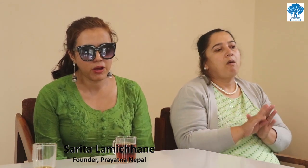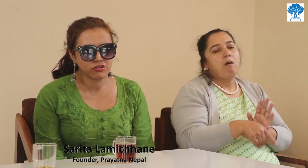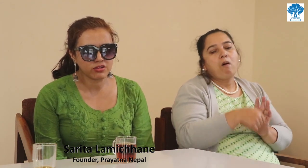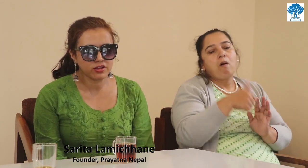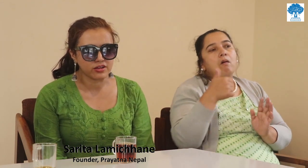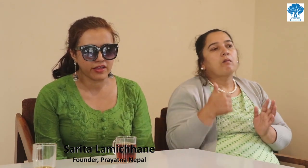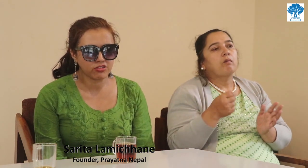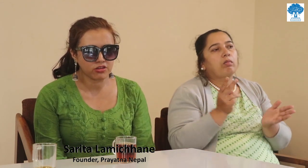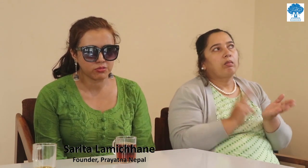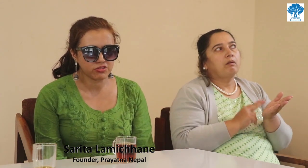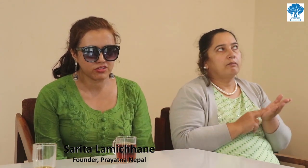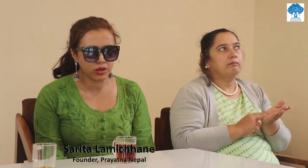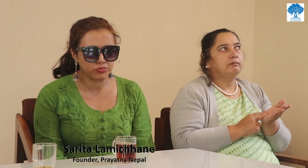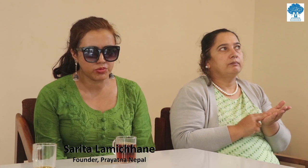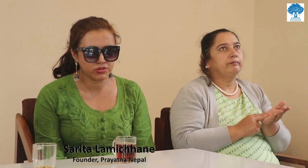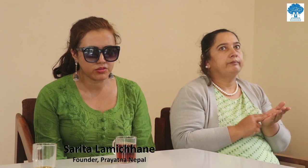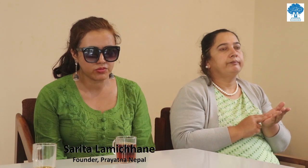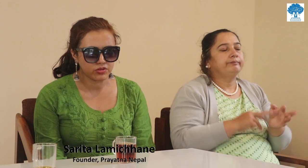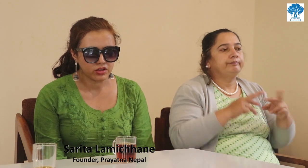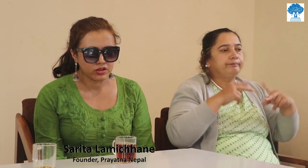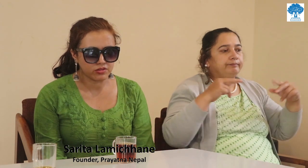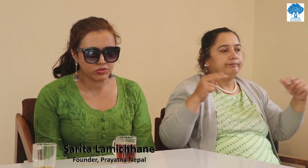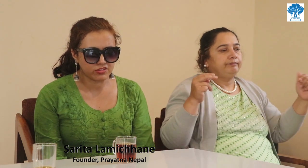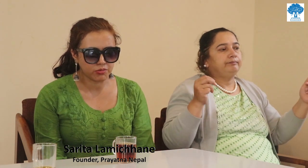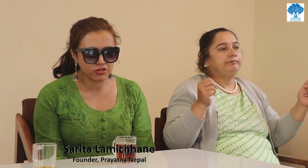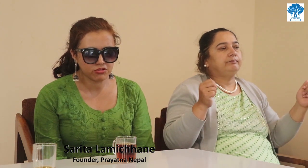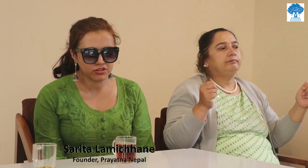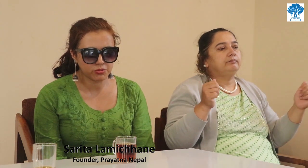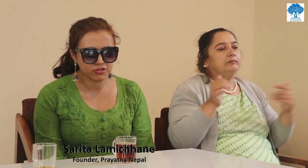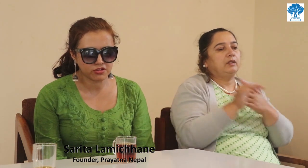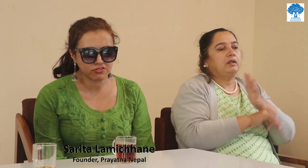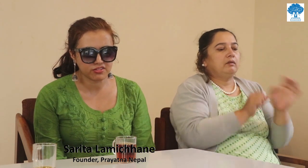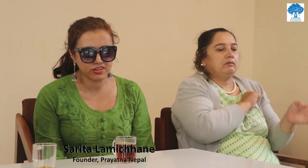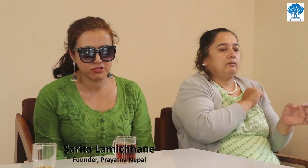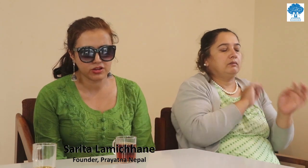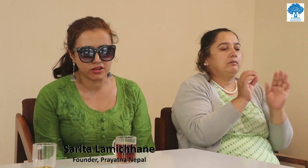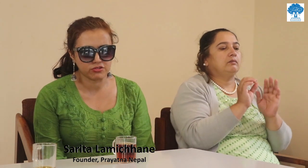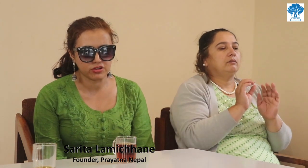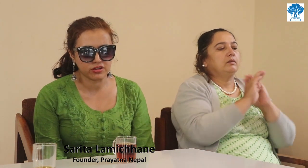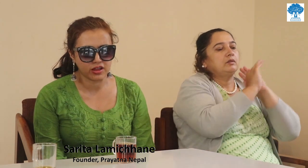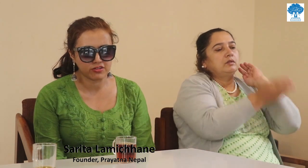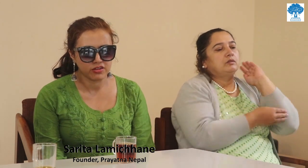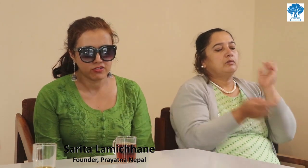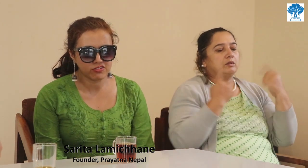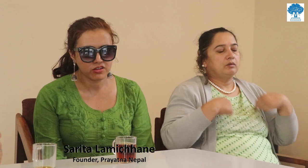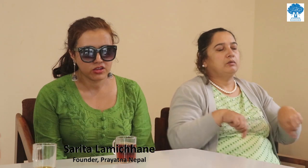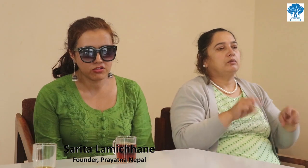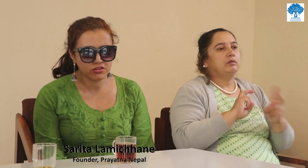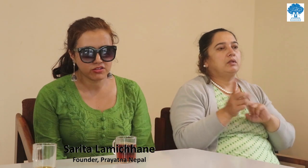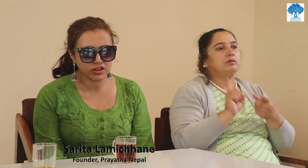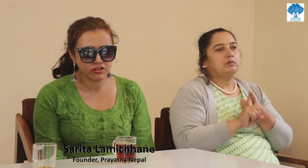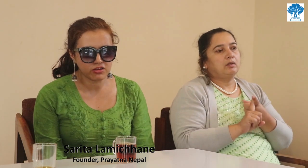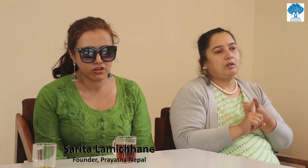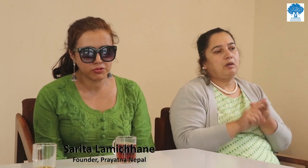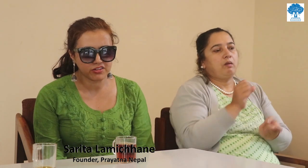अर्को पाटोले हेर्दा चाहिँ अब जस्तै हामी विभिन्न हिसाबले यौन तथा प्रजनन स्वास्थ्यको कुराहरू जोडिरहँदा चाहिँ, जस्तै